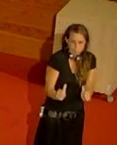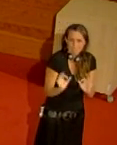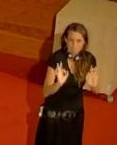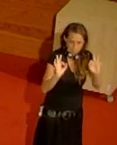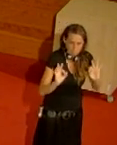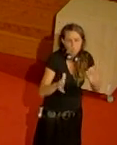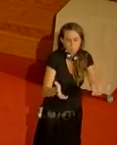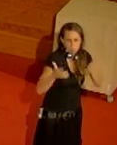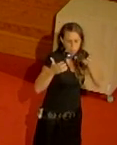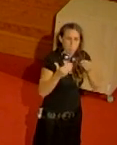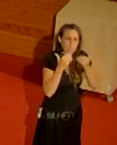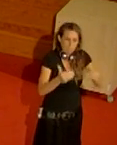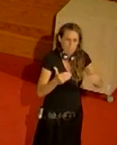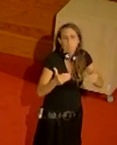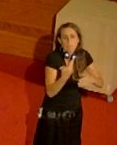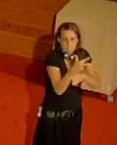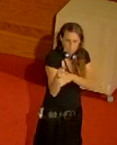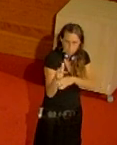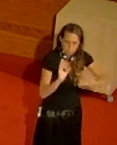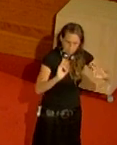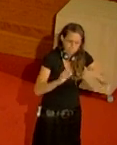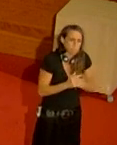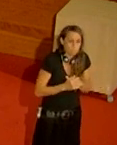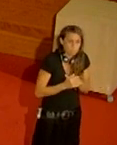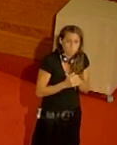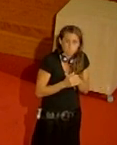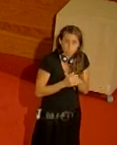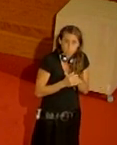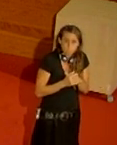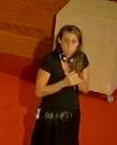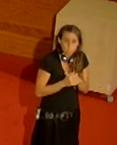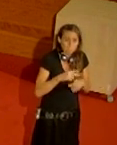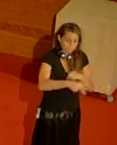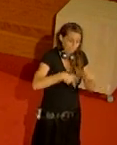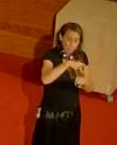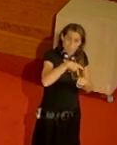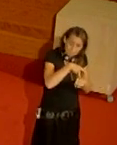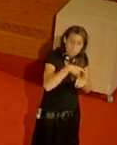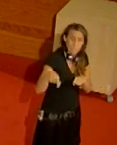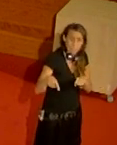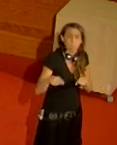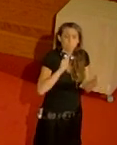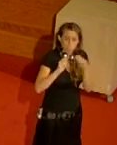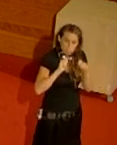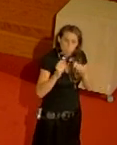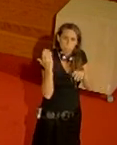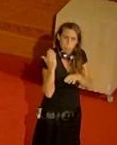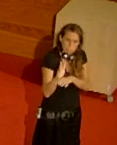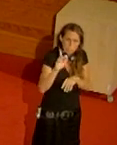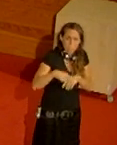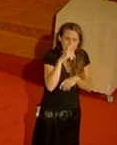rportaje rico corresponsal en el cártel copresidente y sanseng bim eta